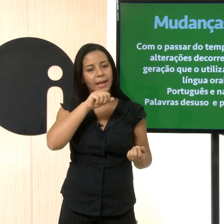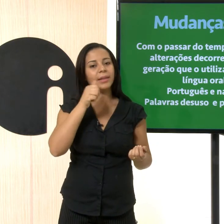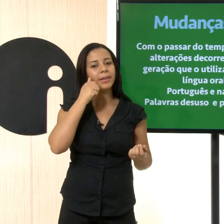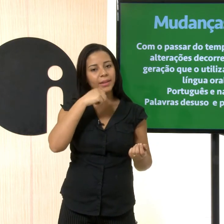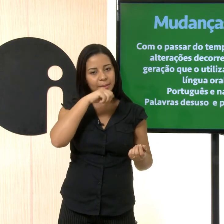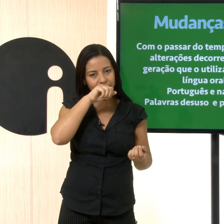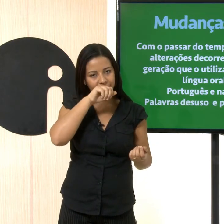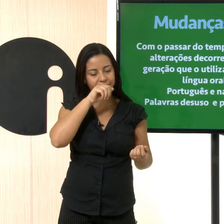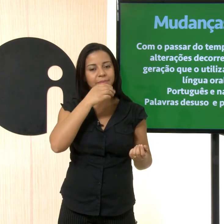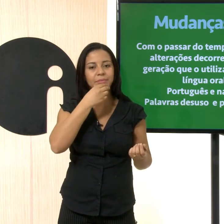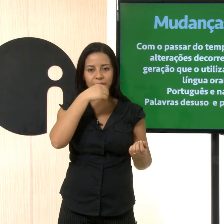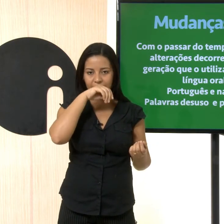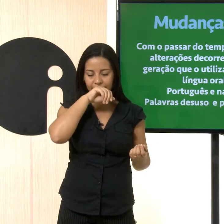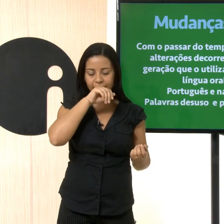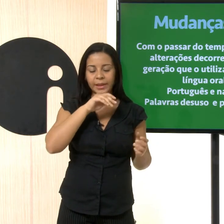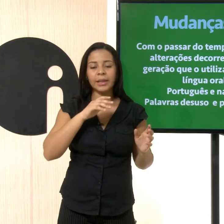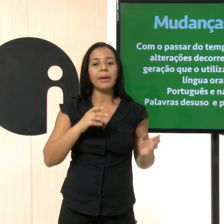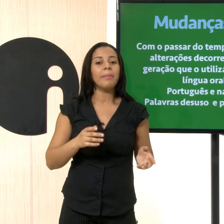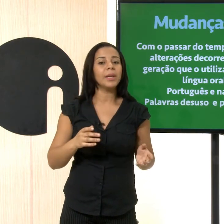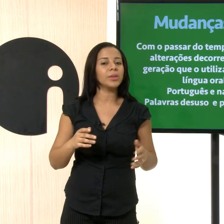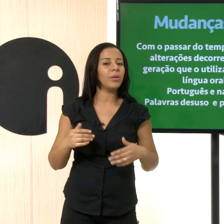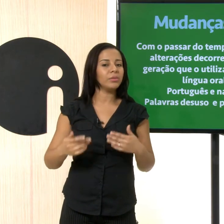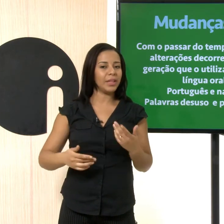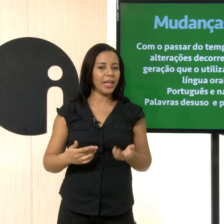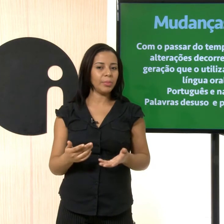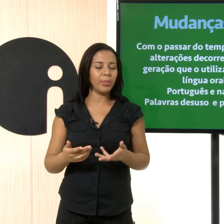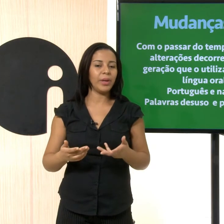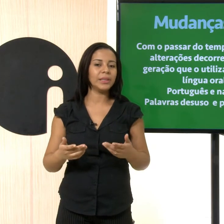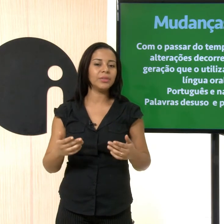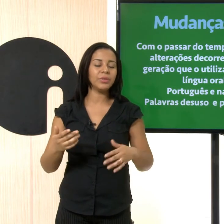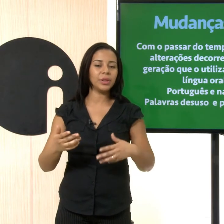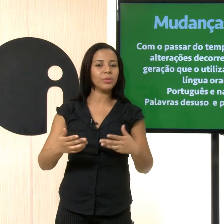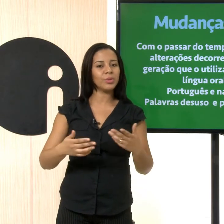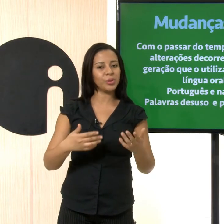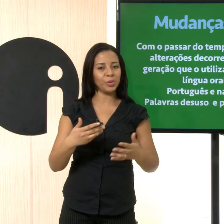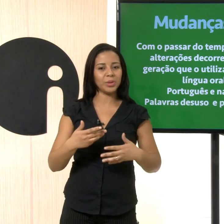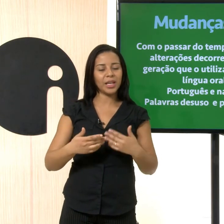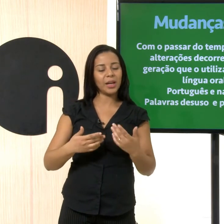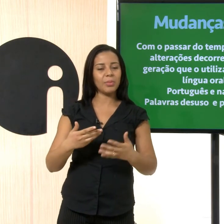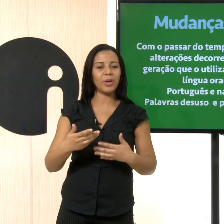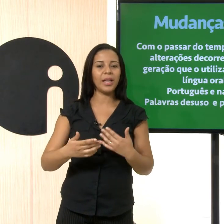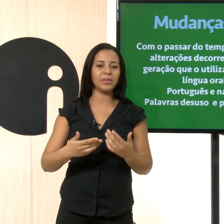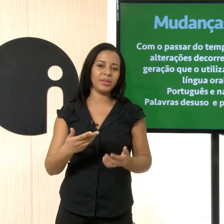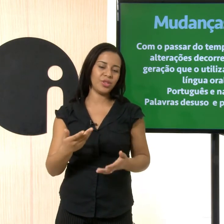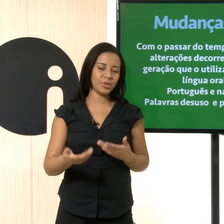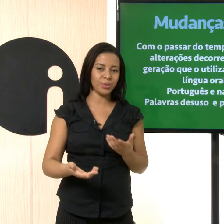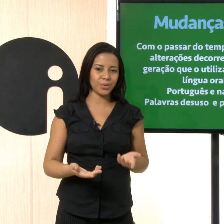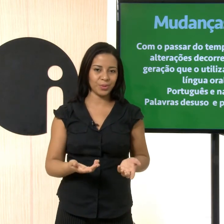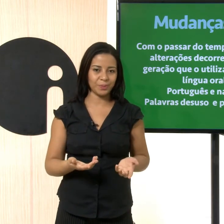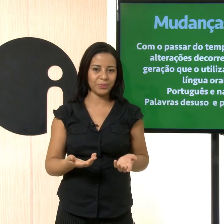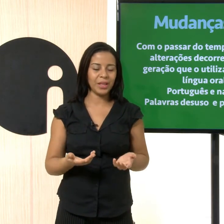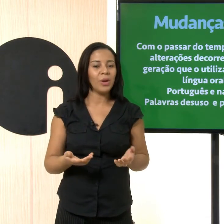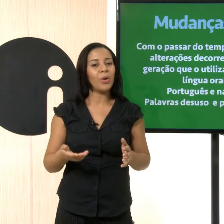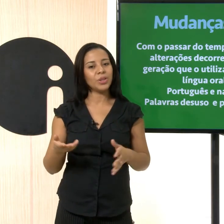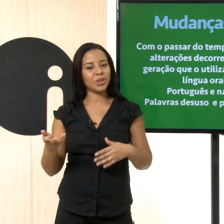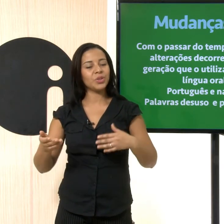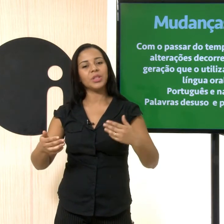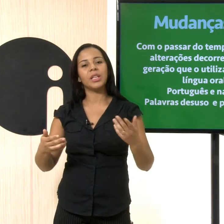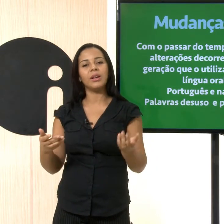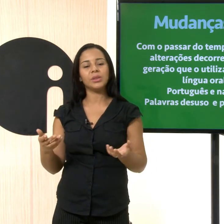pai e mãe, ok? Mas, com o tempo, esse foi um costume que acabou caindo em desuso. Hoje em dia, os